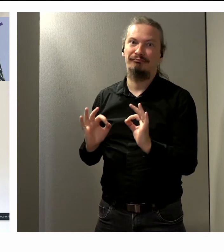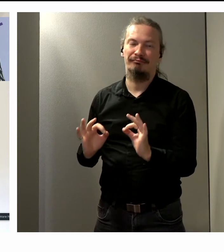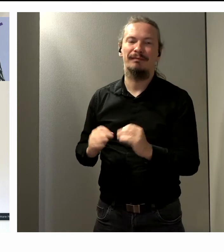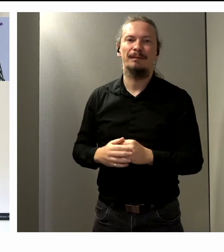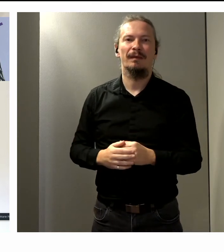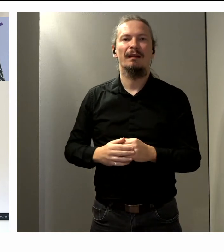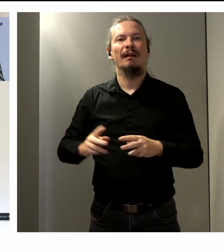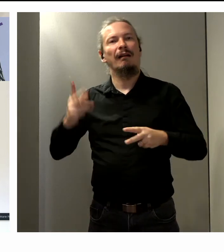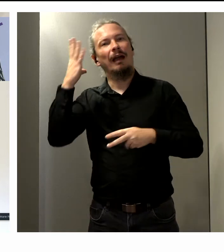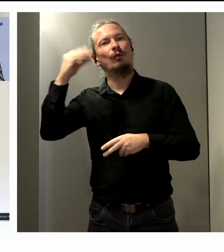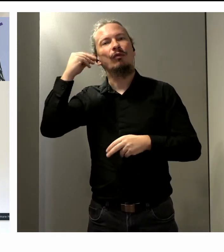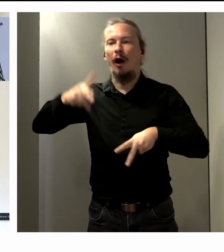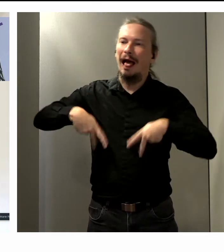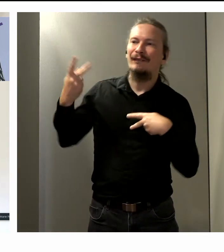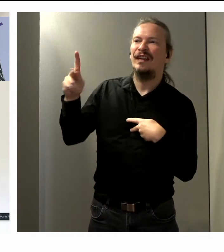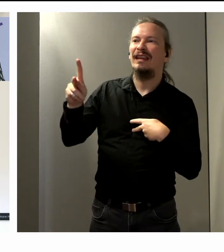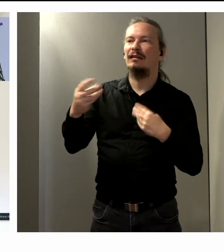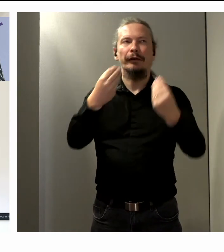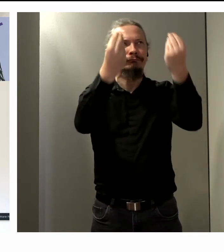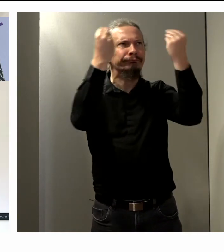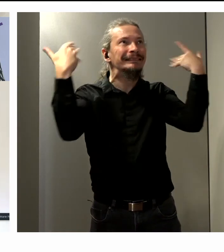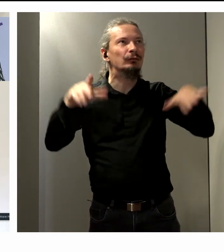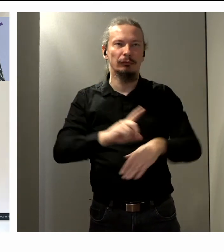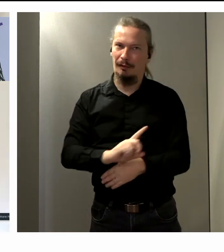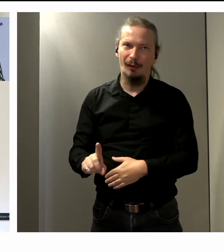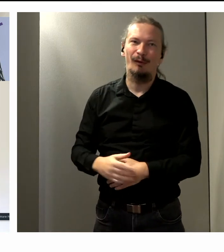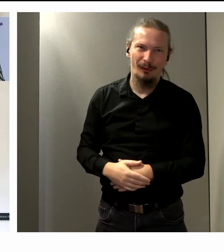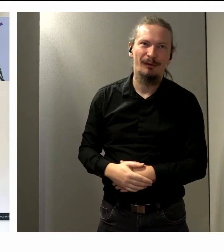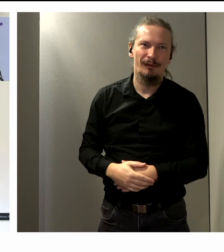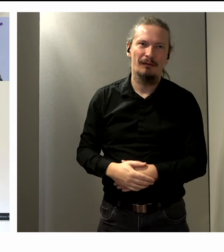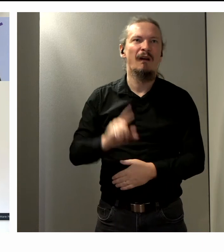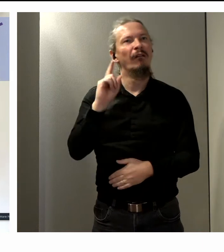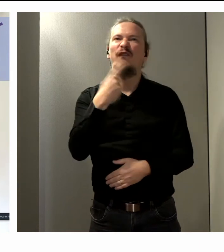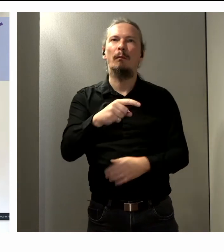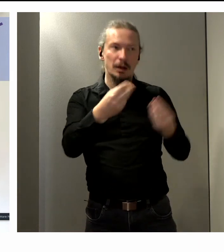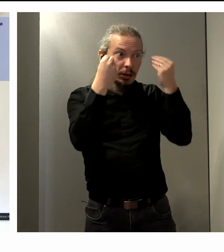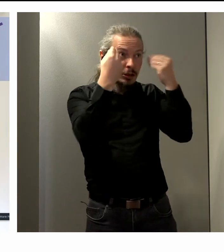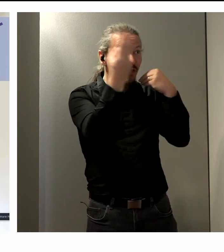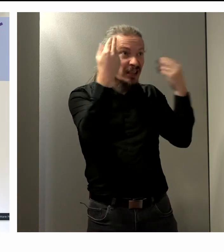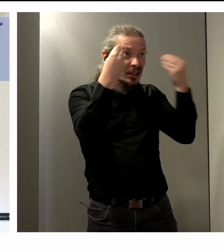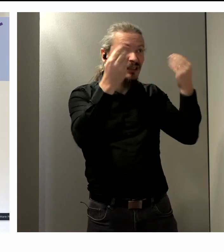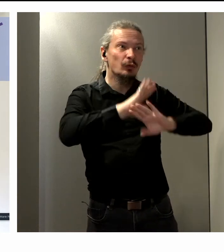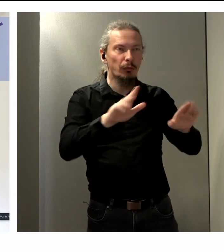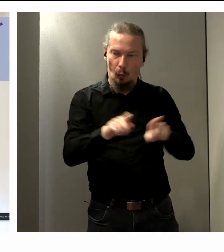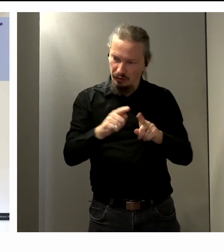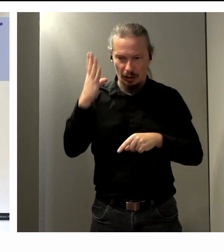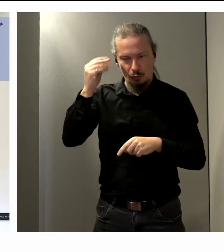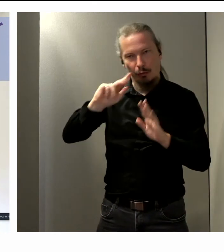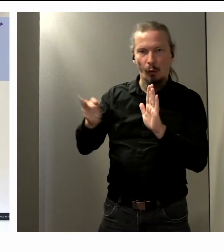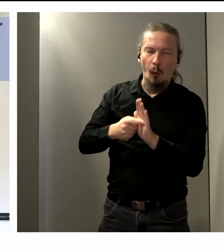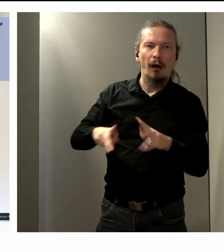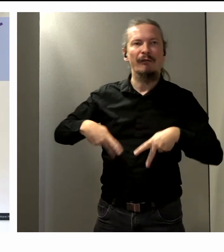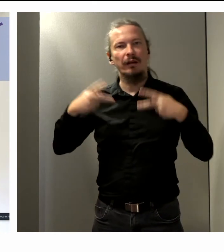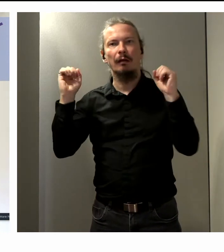la vie des étudiants ne se résume pas à l'université. En tout cas, il faut qu'elle ne se résume pas à l'université. Il faut aussi que les étudiants